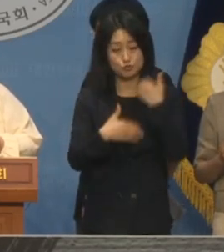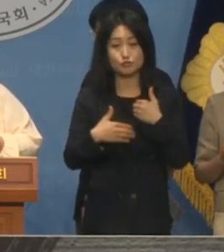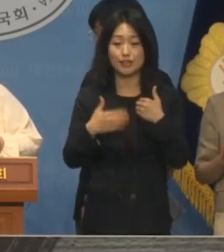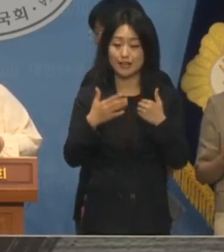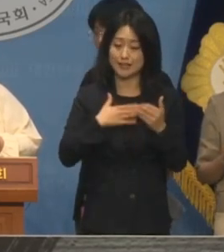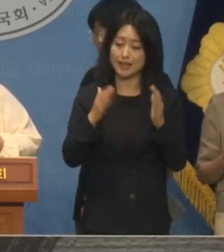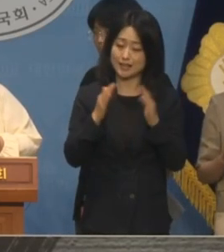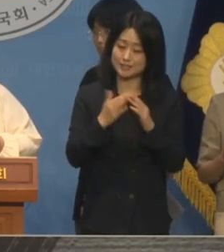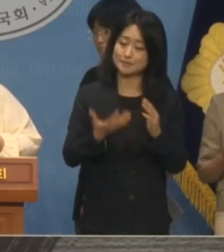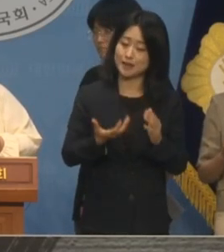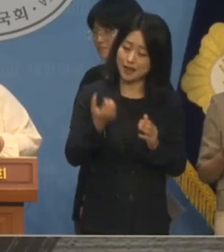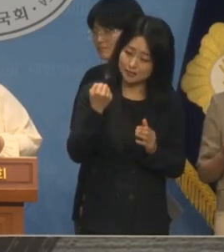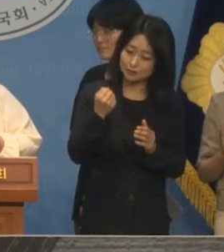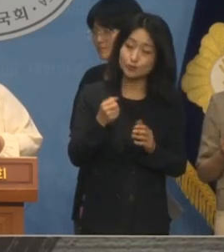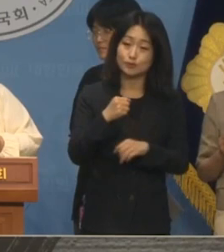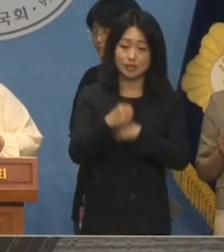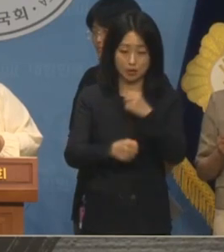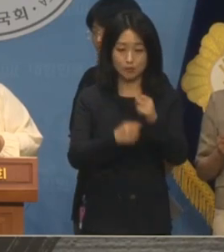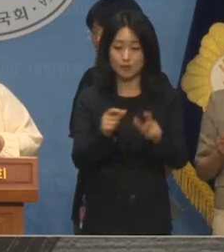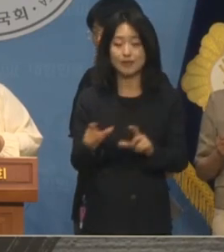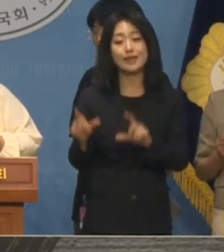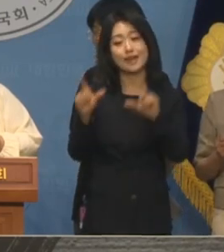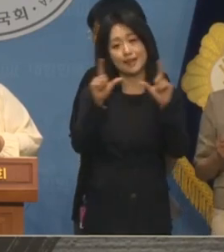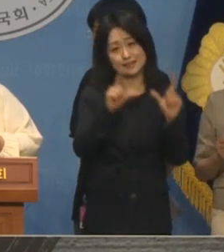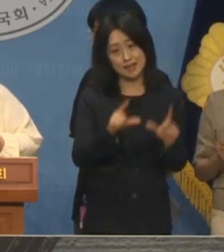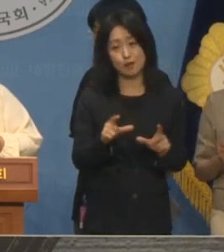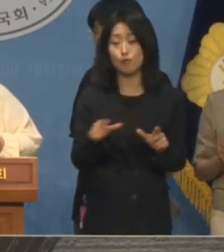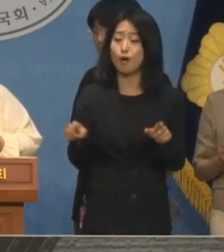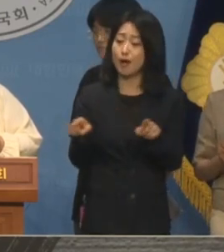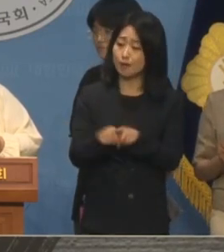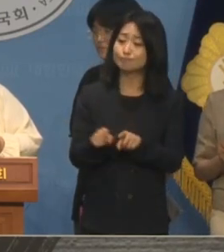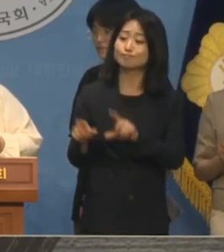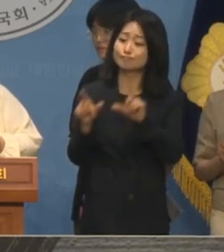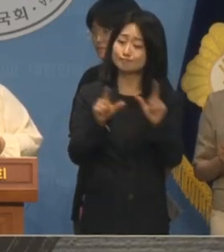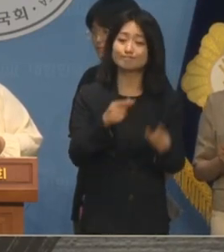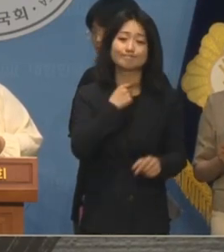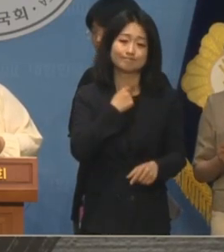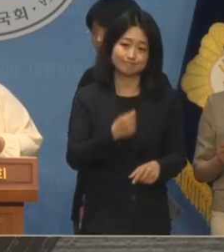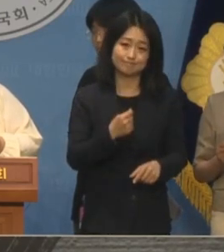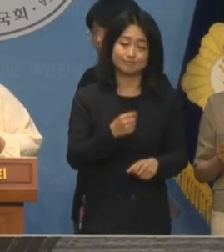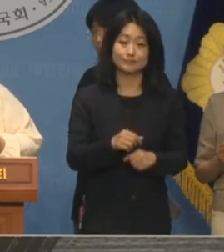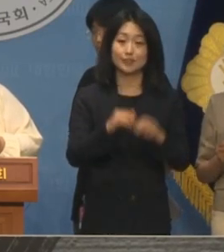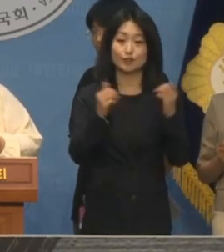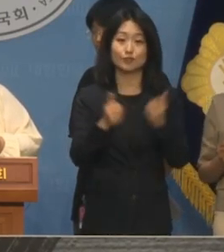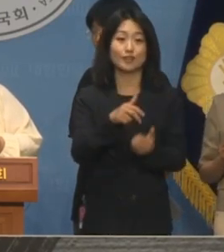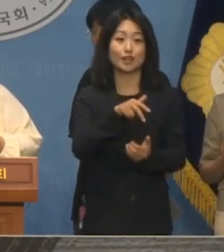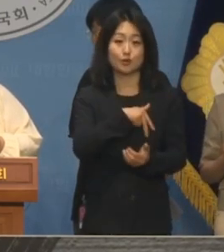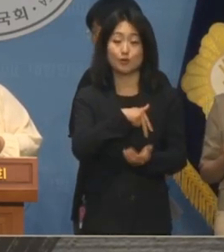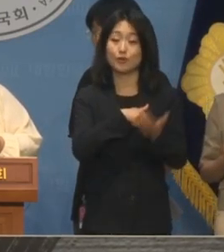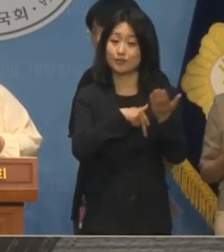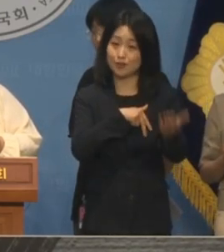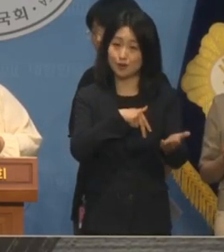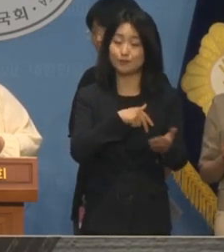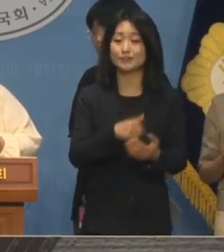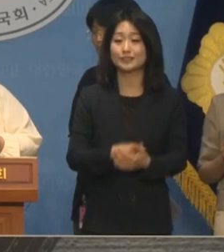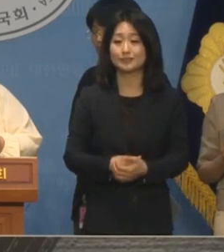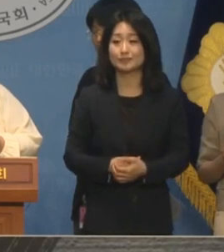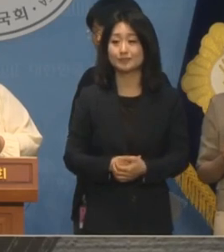집을 가지고 함께 살아가면 좋겠습니다. 국회의원에